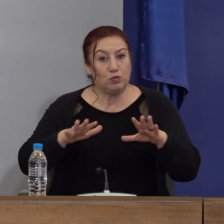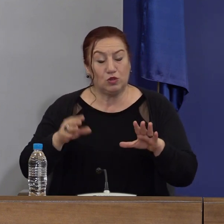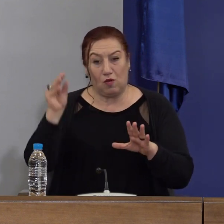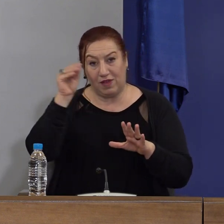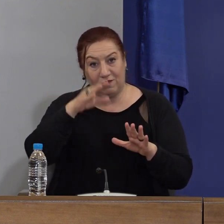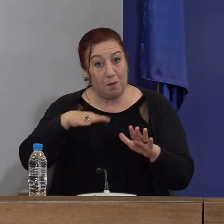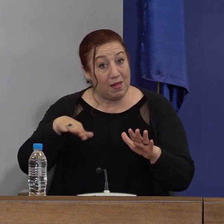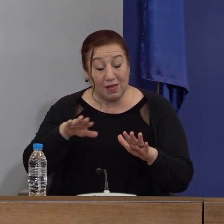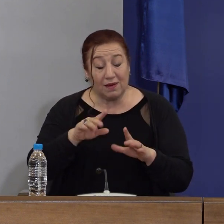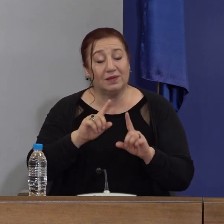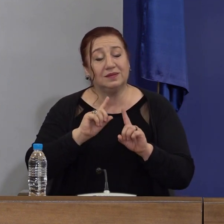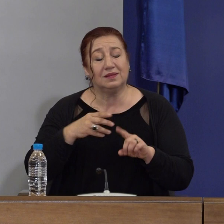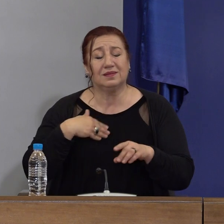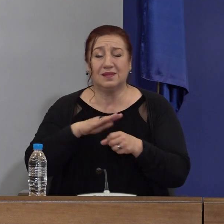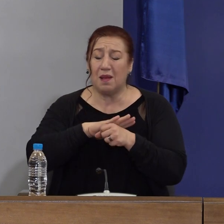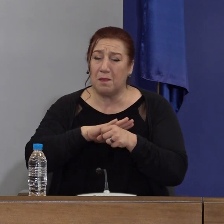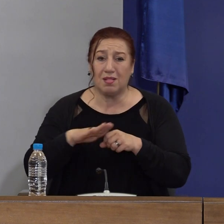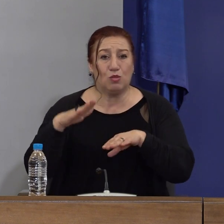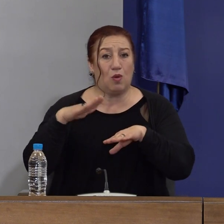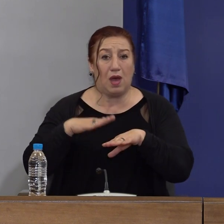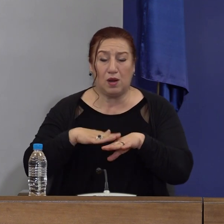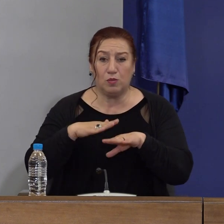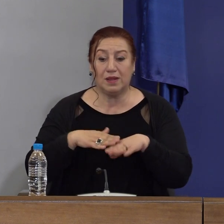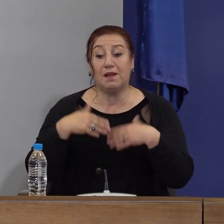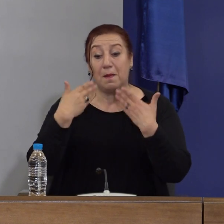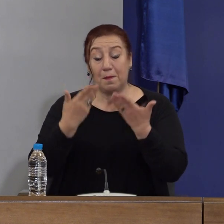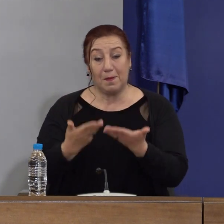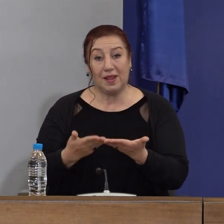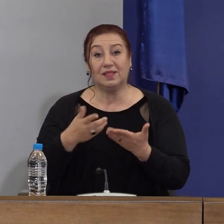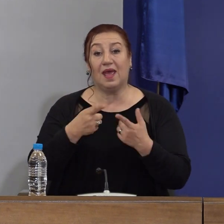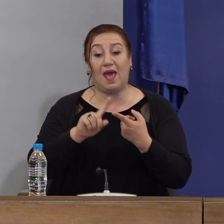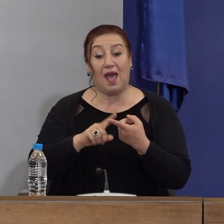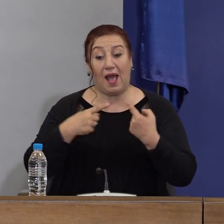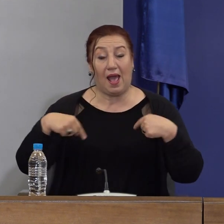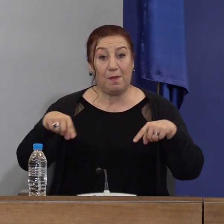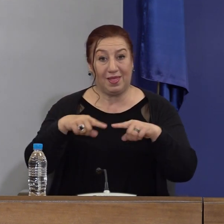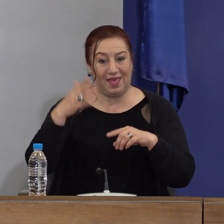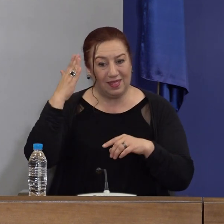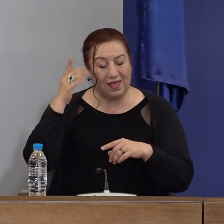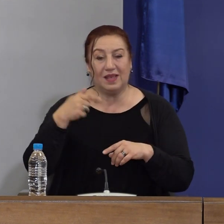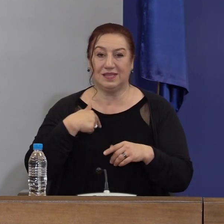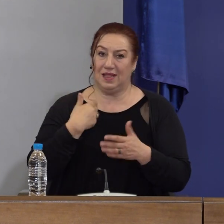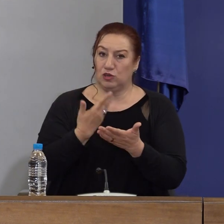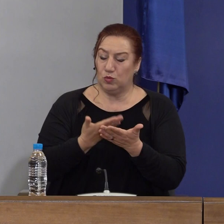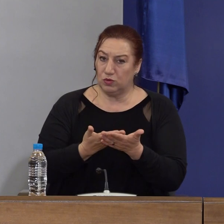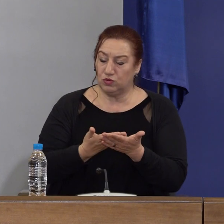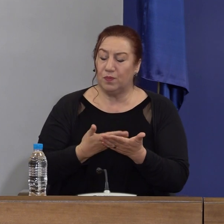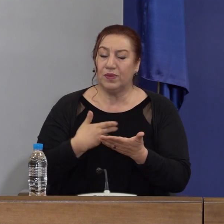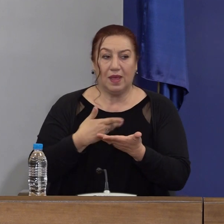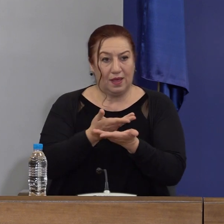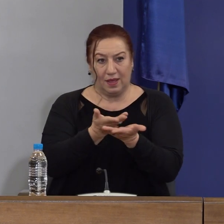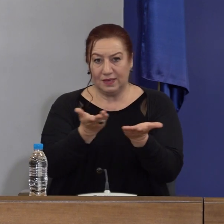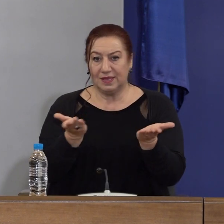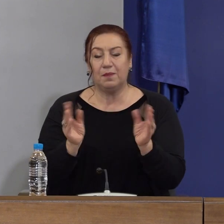сме напълно аргументирани пред кабинета за това наше предложение. Искам да ви